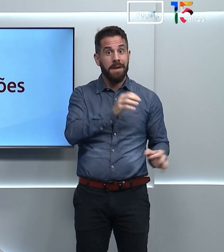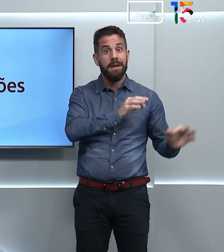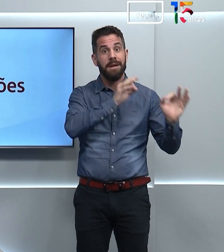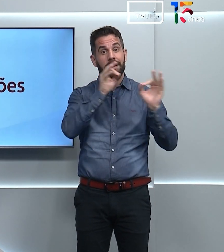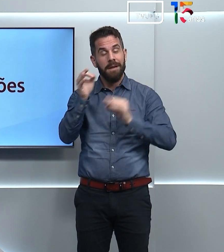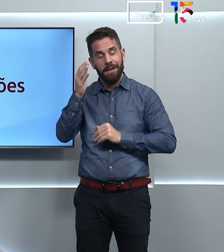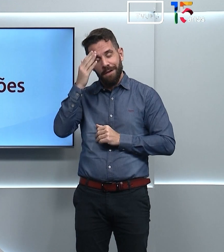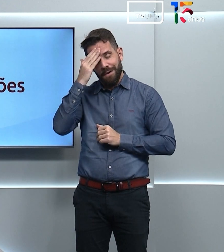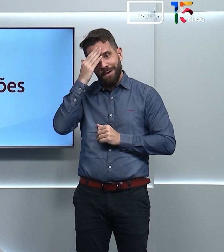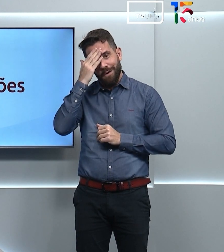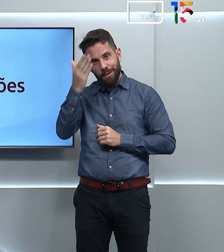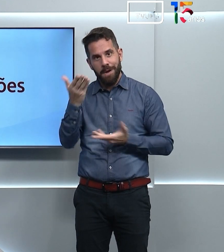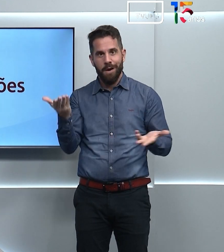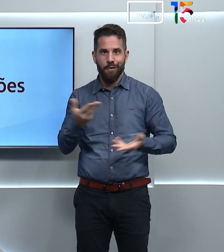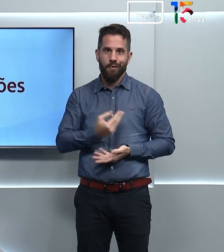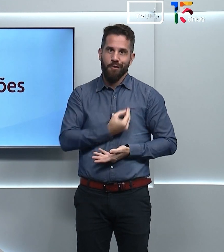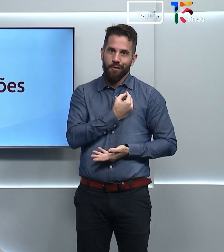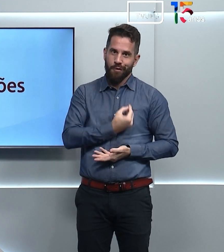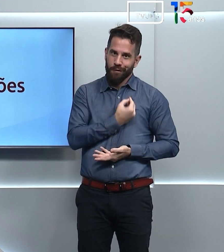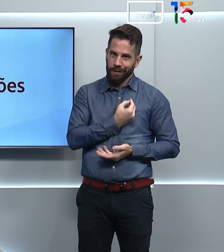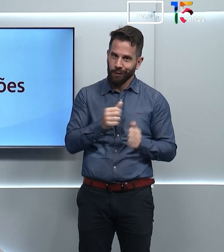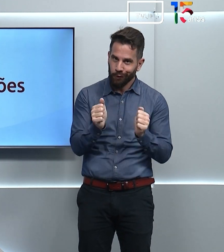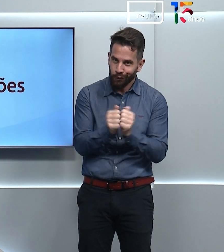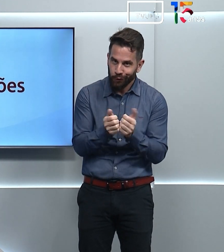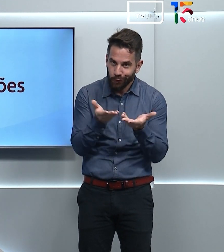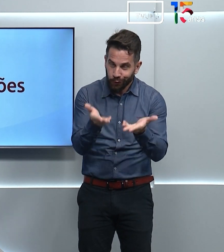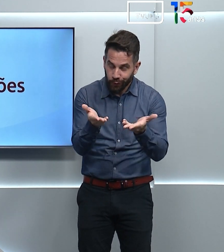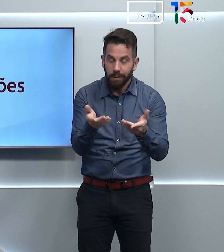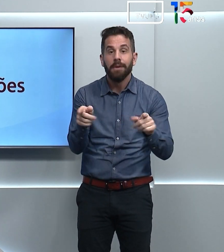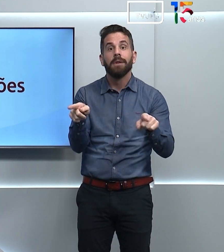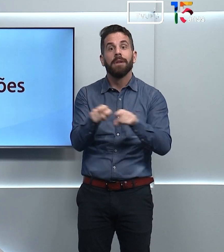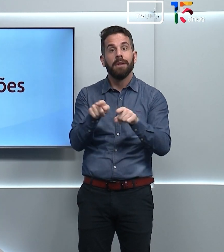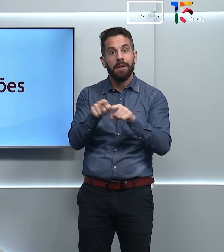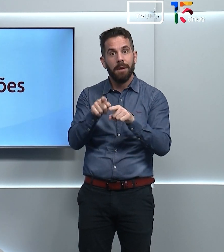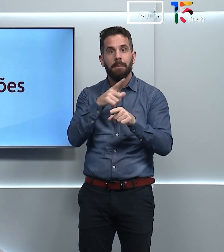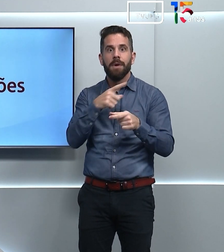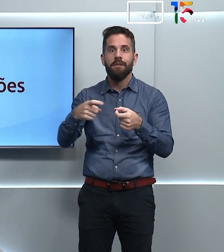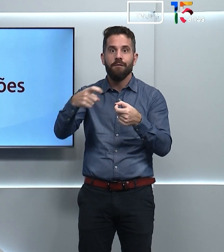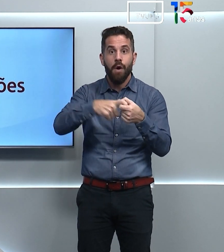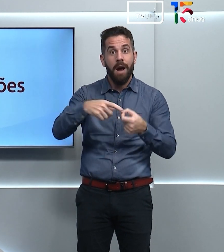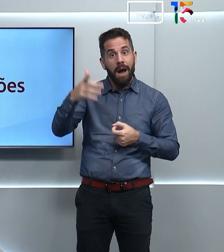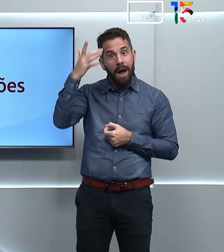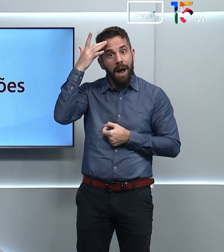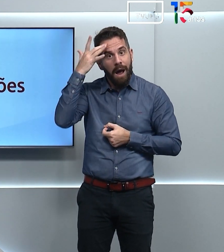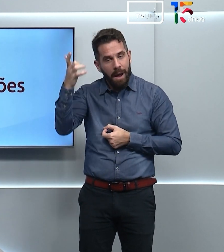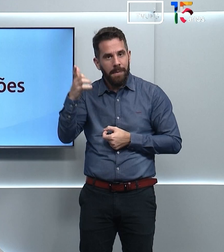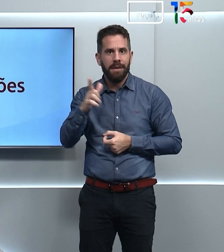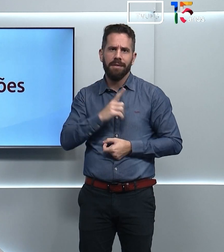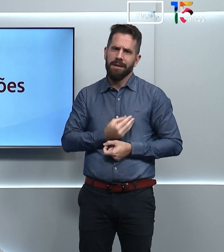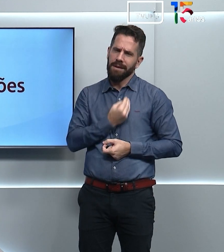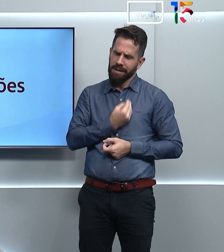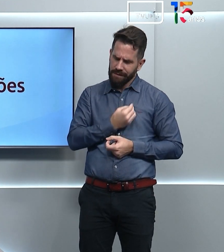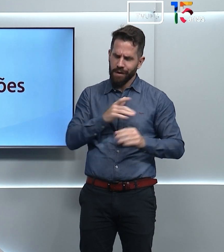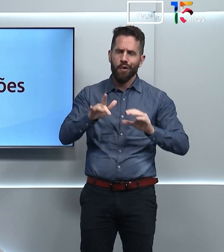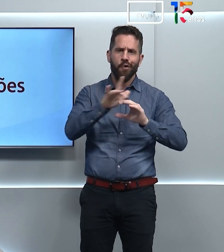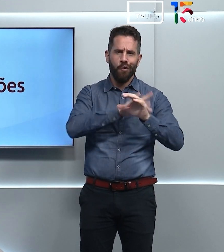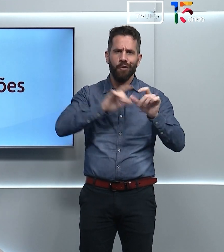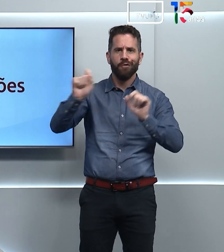companhia. Muito obrigada por estar aqui com a gente. E a gente volta amanhã com mais conexões. E, claro, te